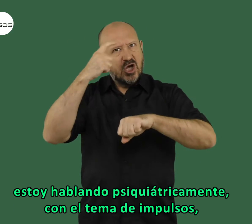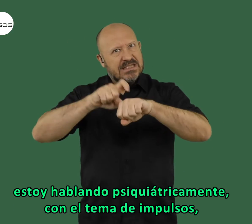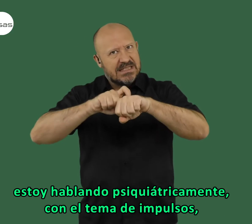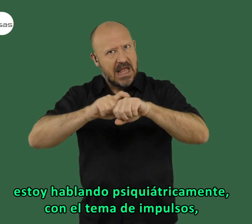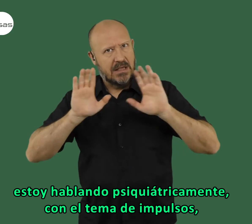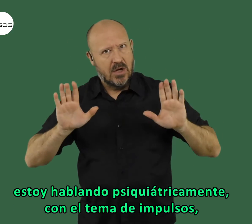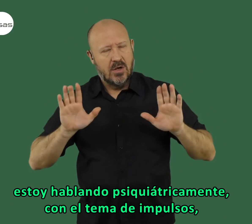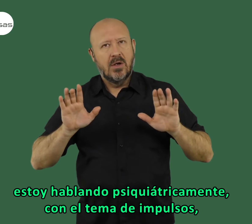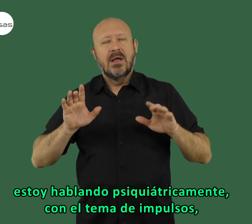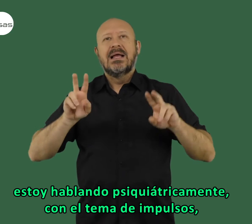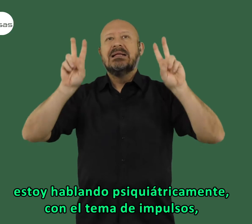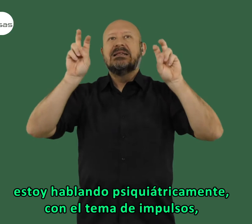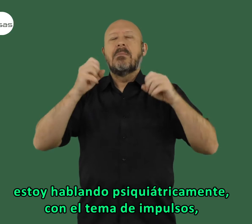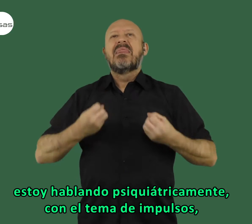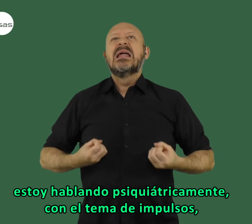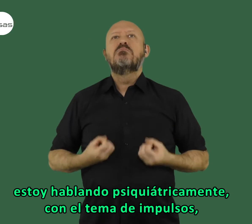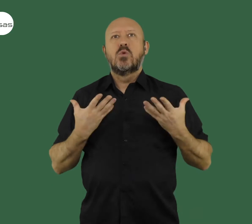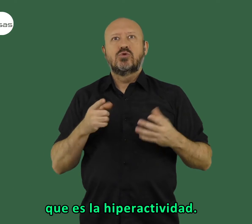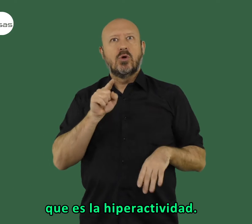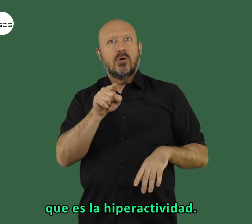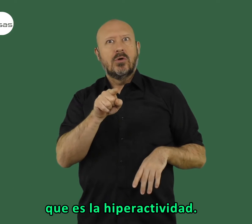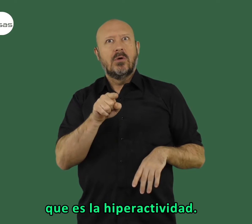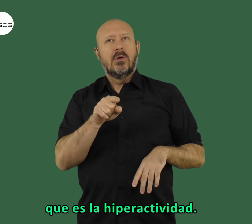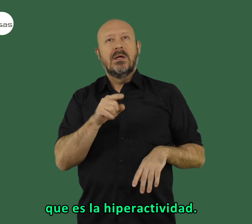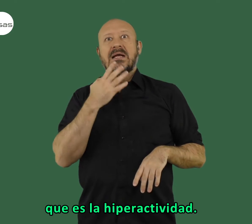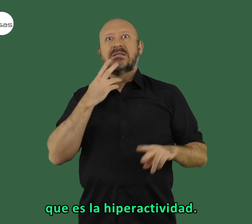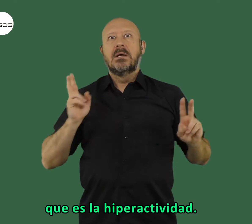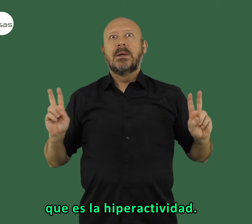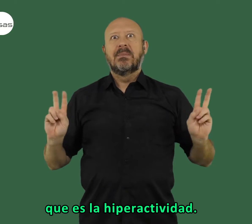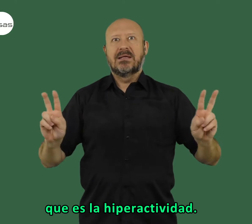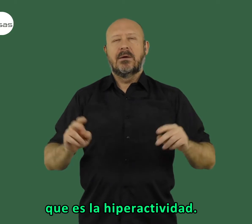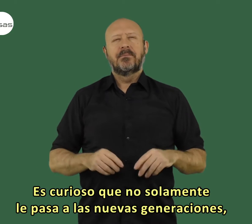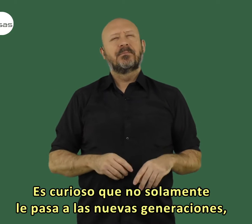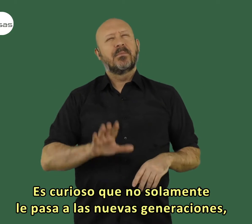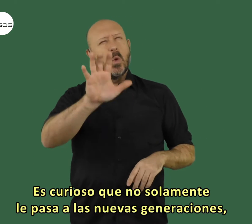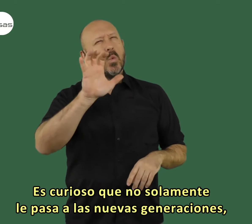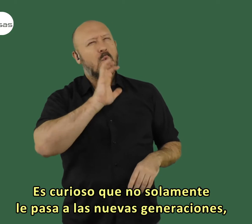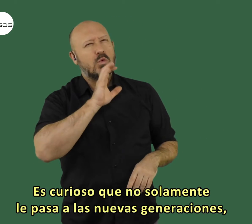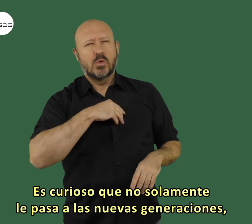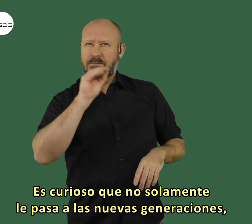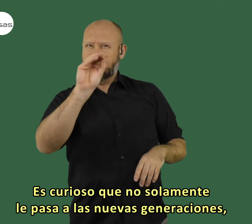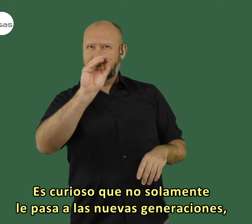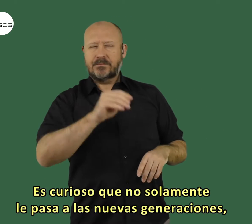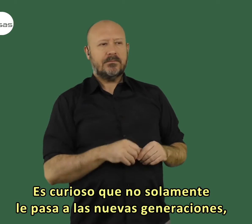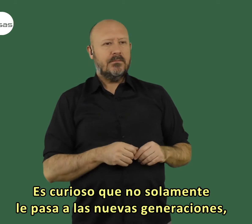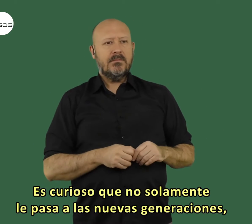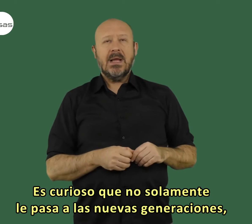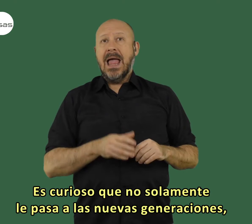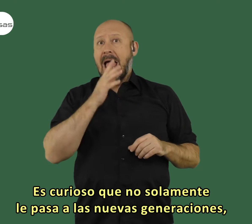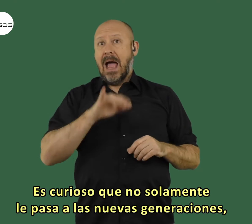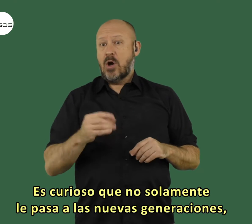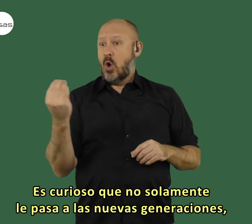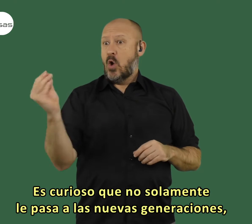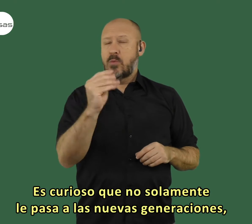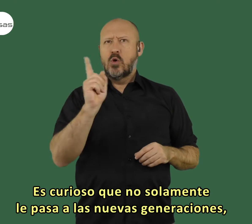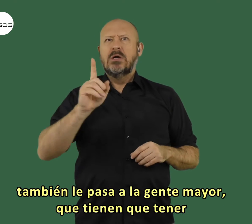hablando psiquiátricamente, con el tema de impulsos, que es la hiperactividad. Es curioso que no solamente le pasa a